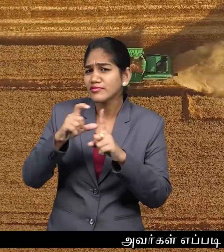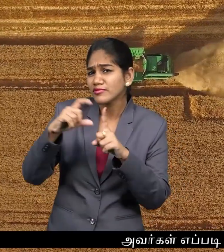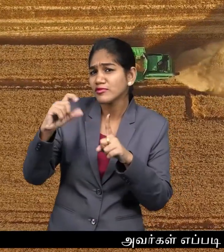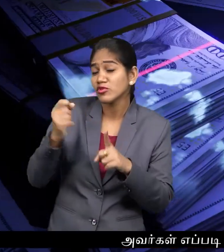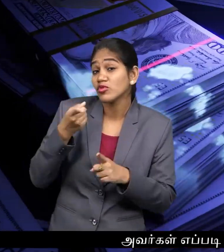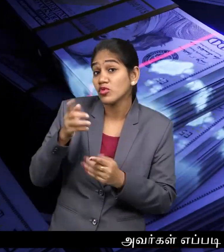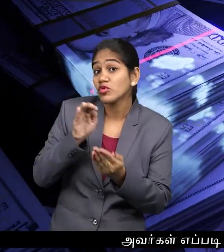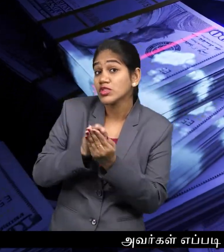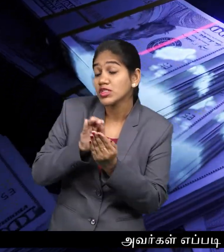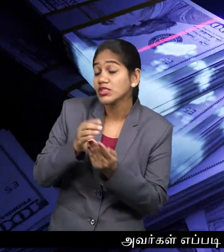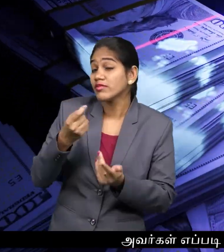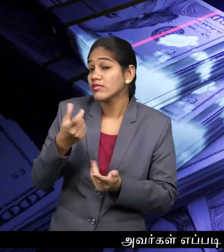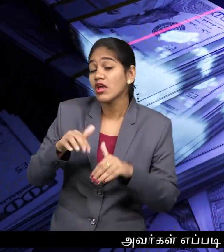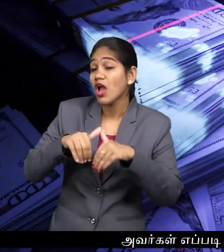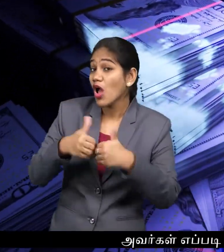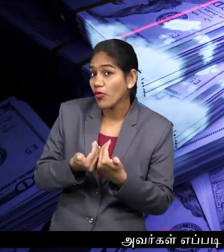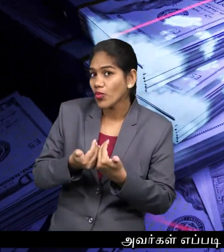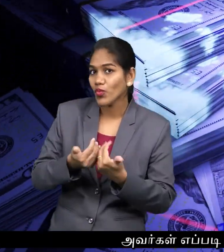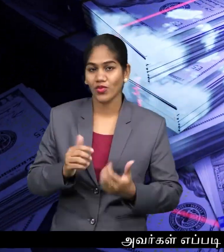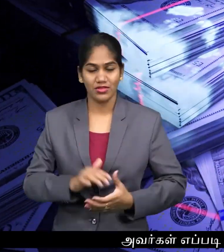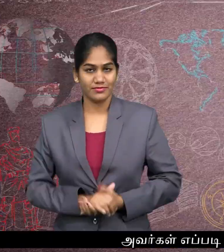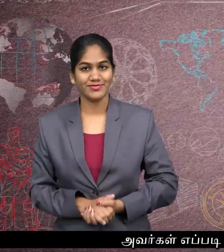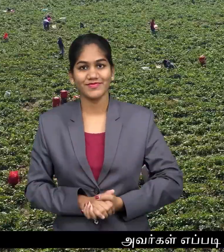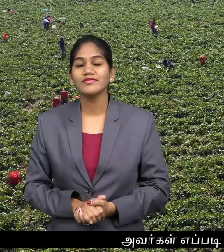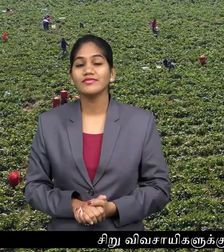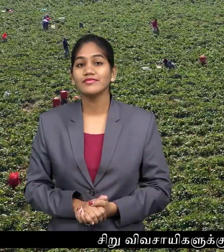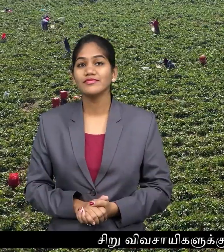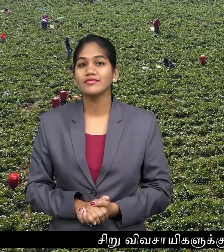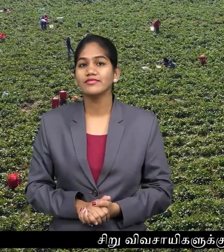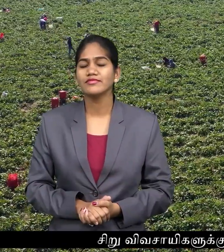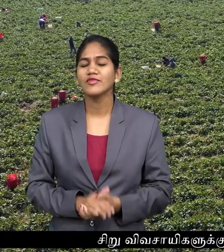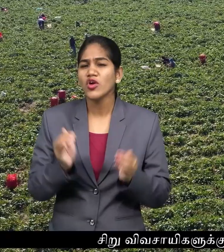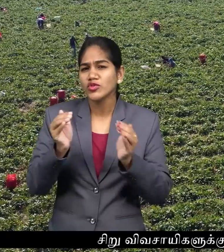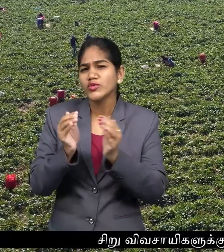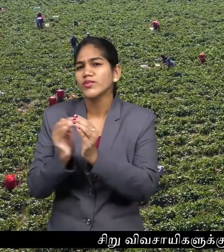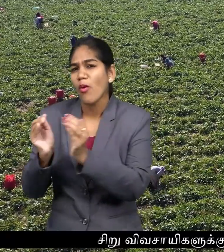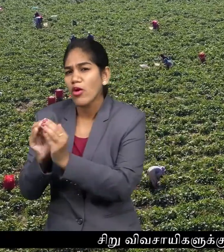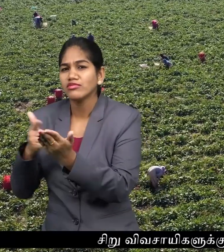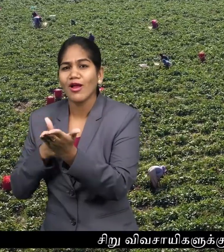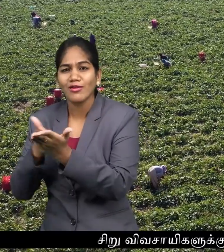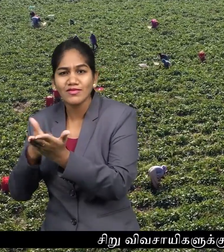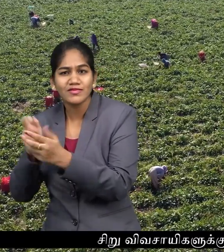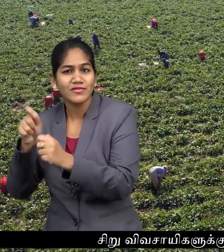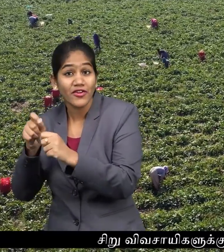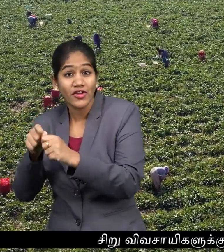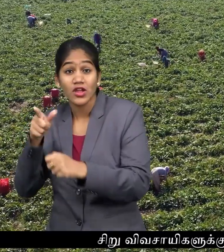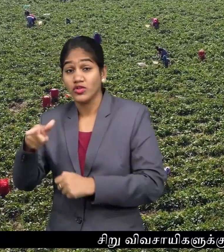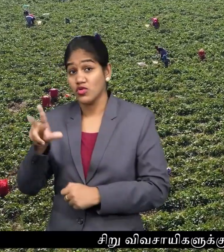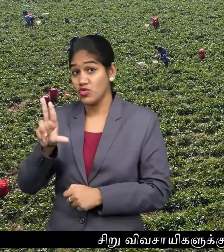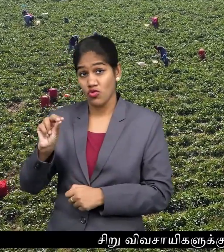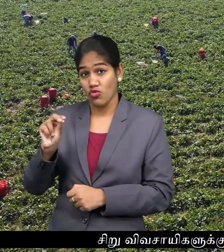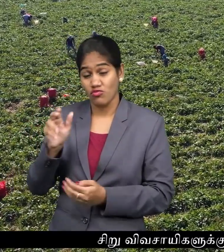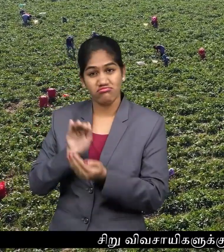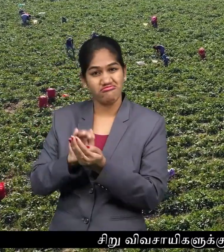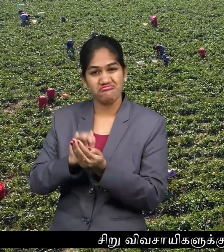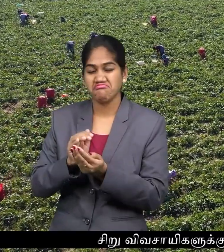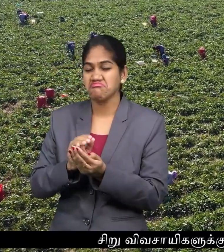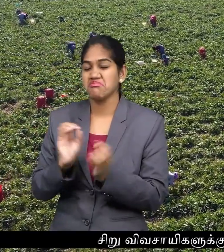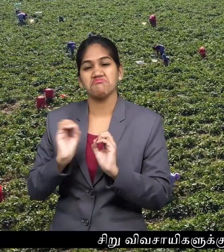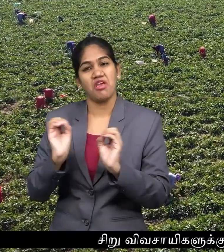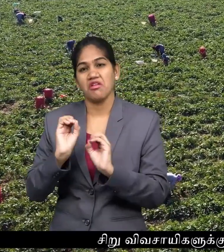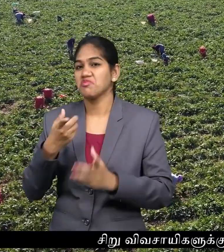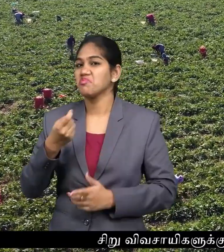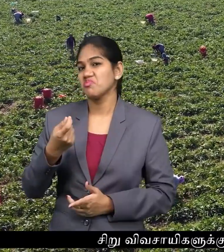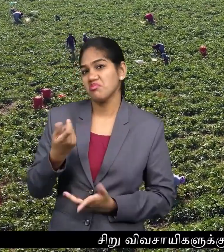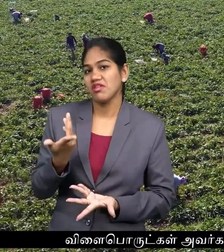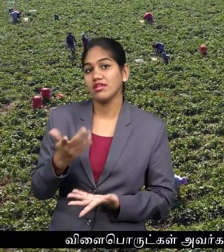அவர்கள் எப்படி பணத்தை சேமிக்கிறார்கள்? சிறு விவசாயிகளுக்கு சிறிய நிலங்கள் இருப்பதாலும்